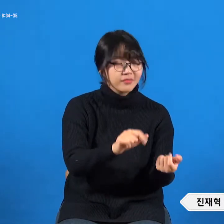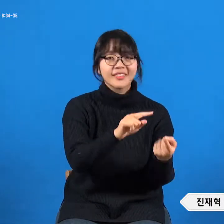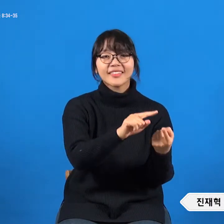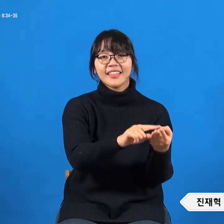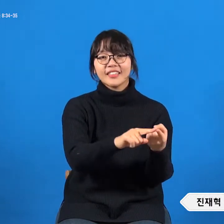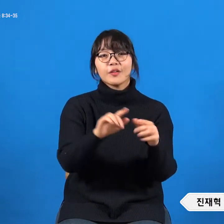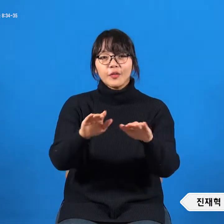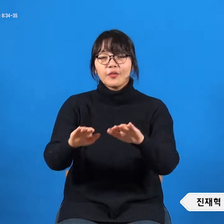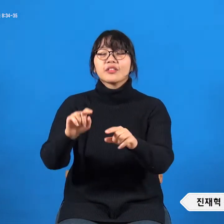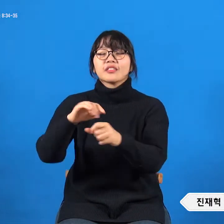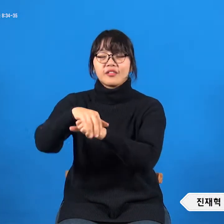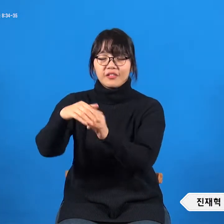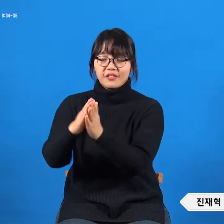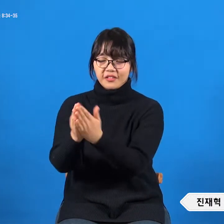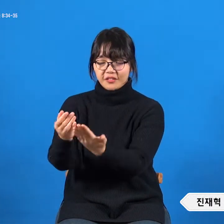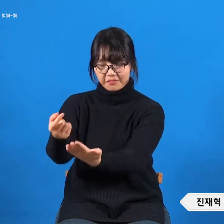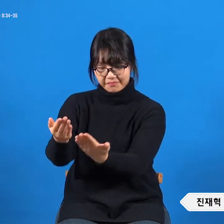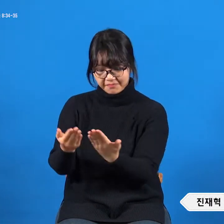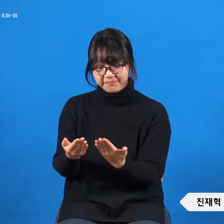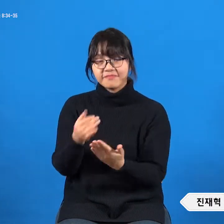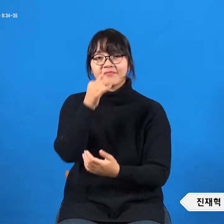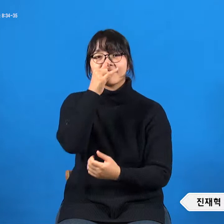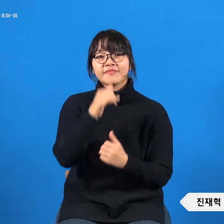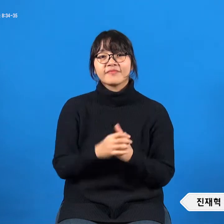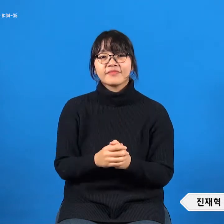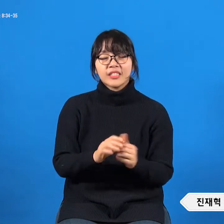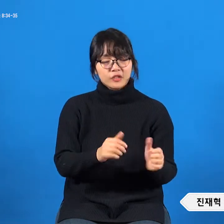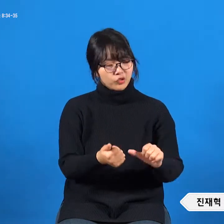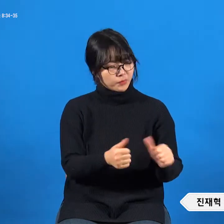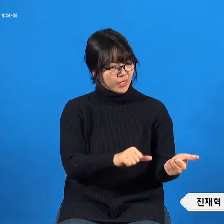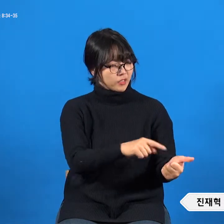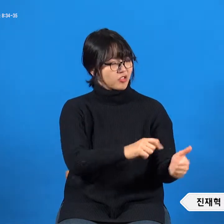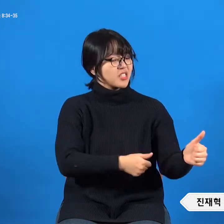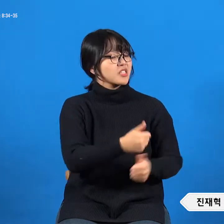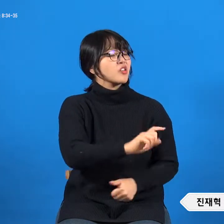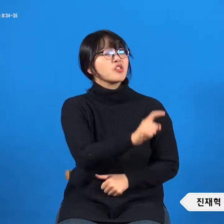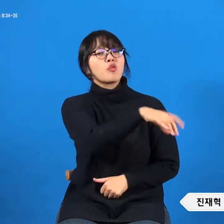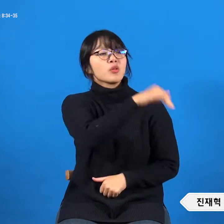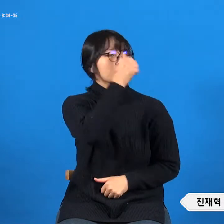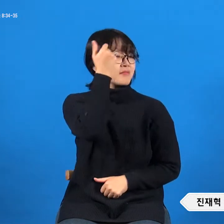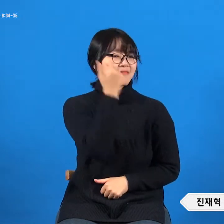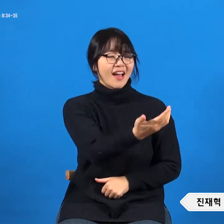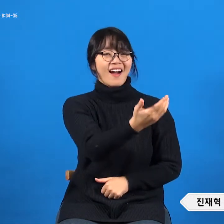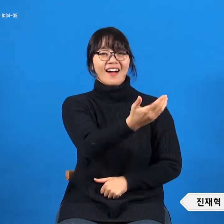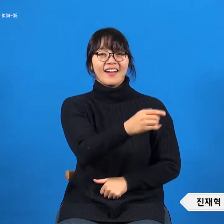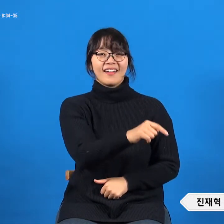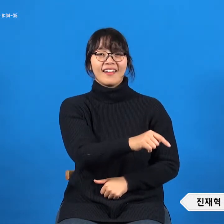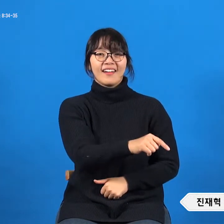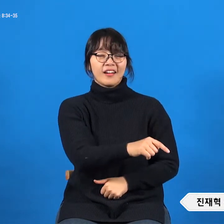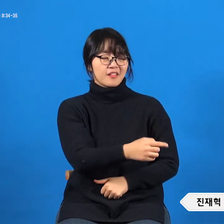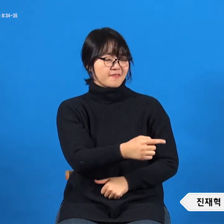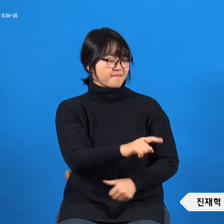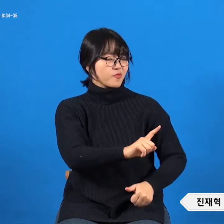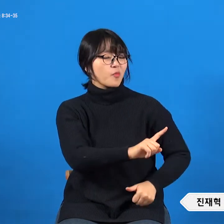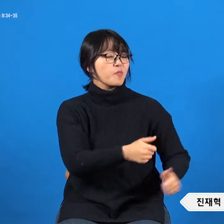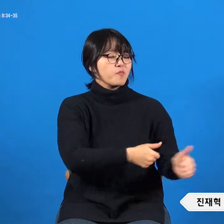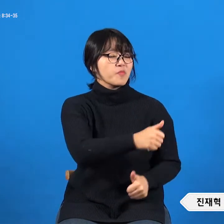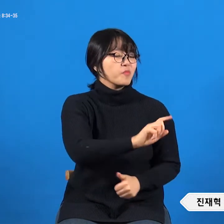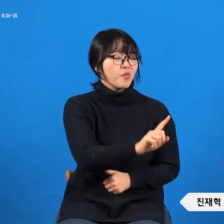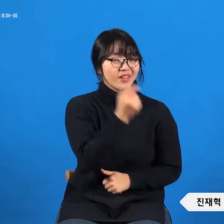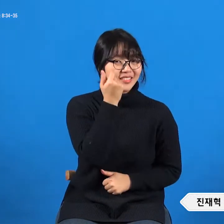성경은 말씀하십니다. 그러므로 사망한 내가 승리하는 것이 어디 있느냐? 내가 쏘는 것이 어디